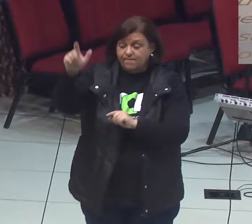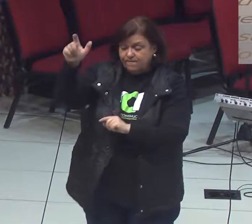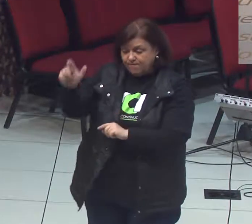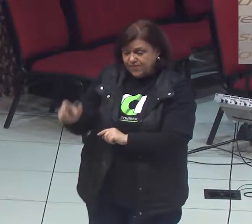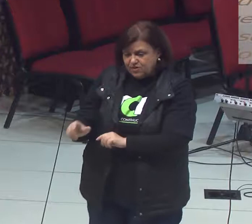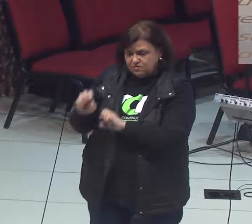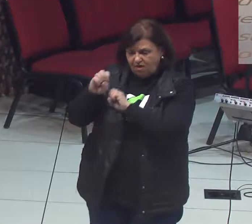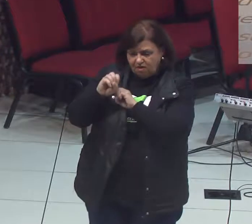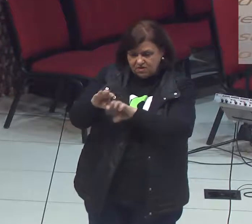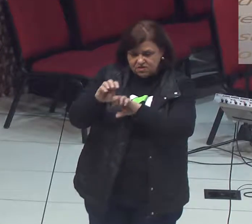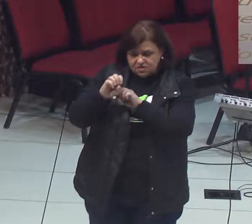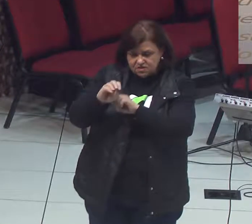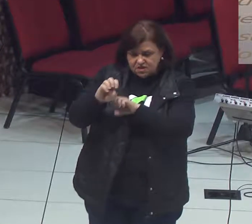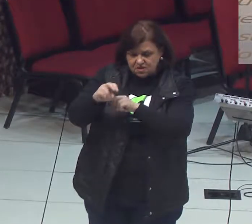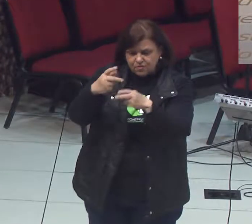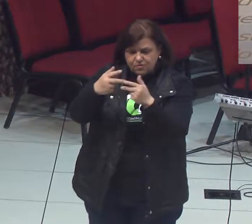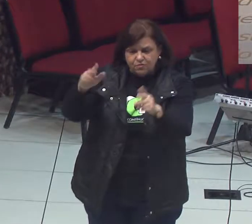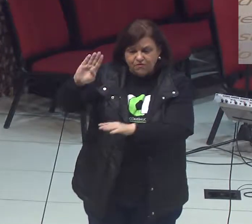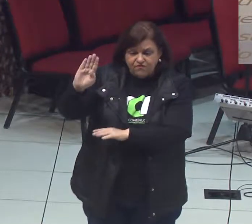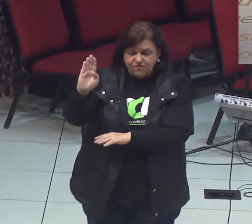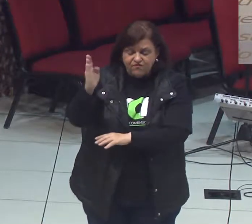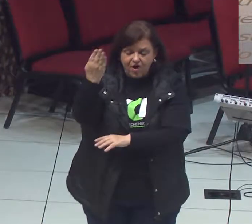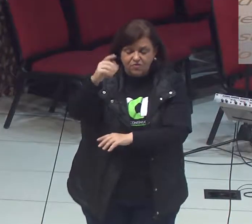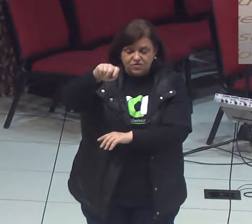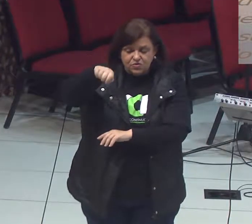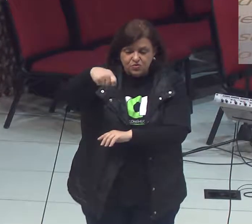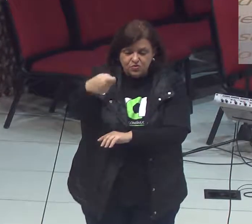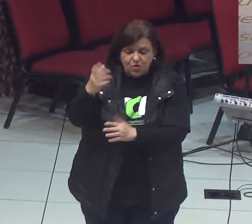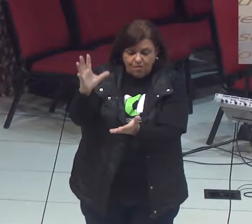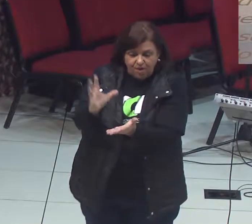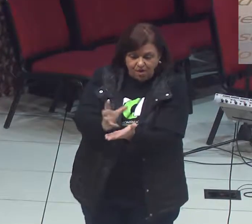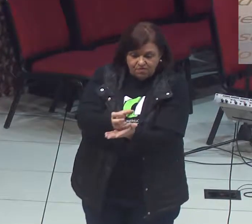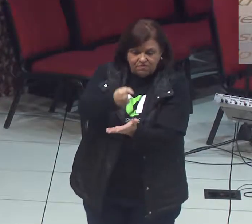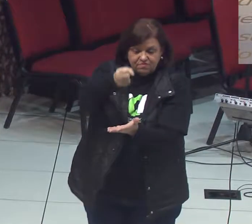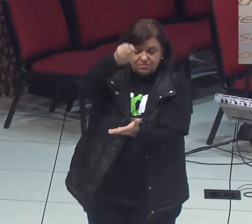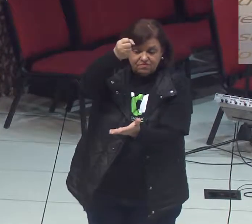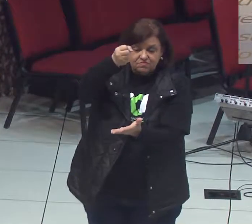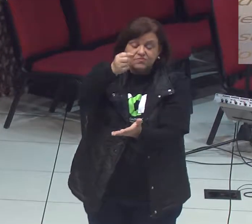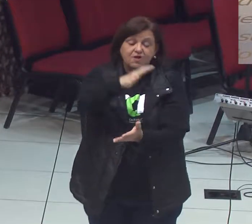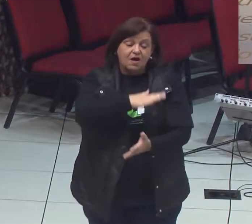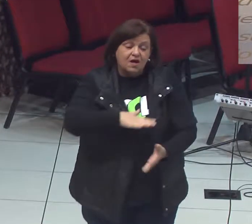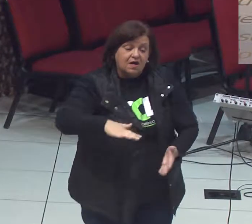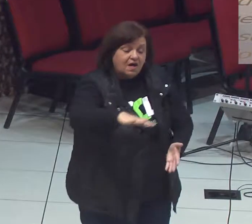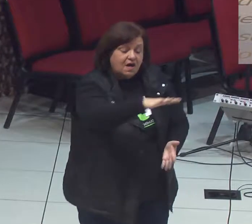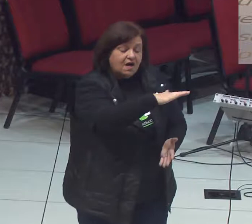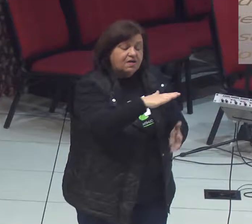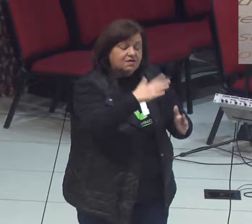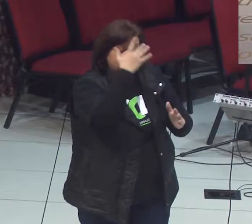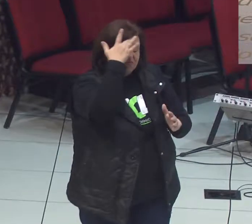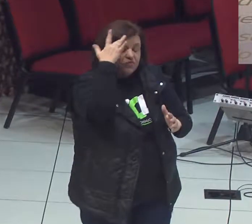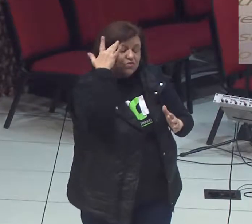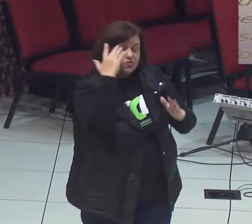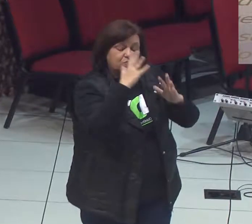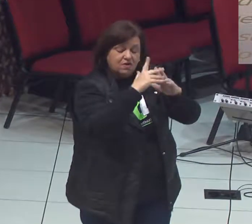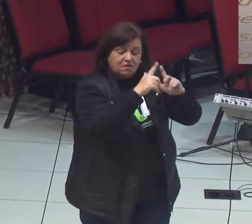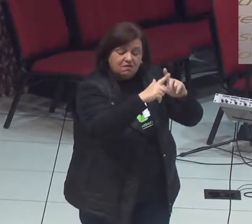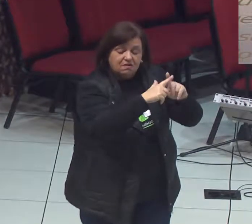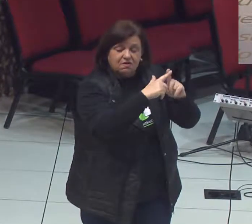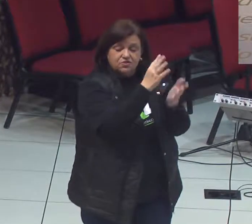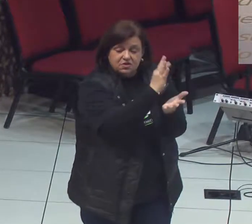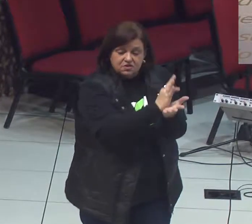ensino do arrebatamento estava desestabilizando a fé dos irmãos da igreja de